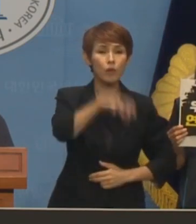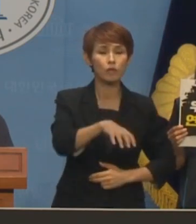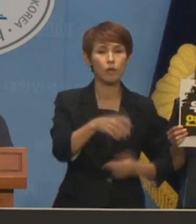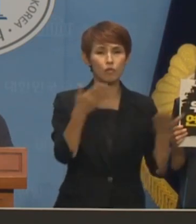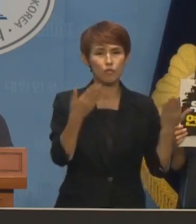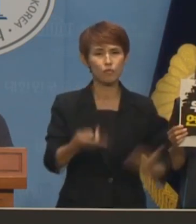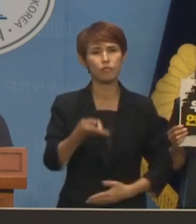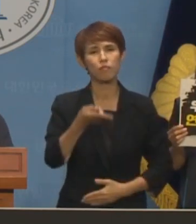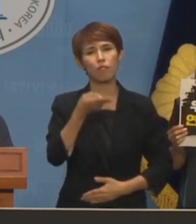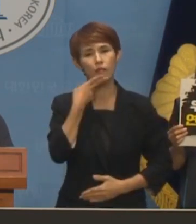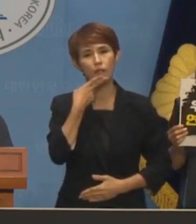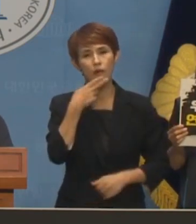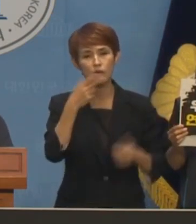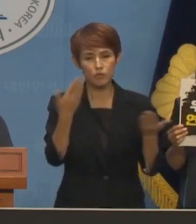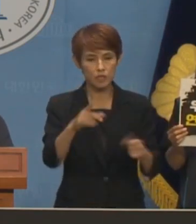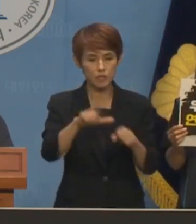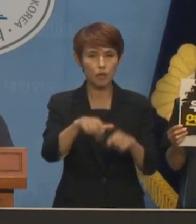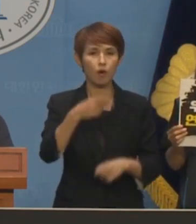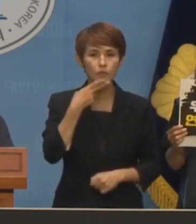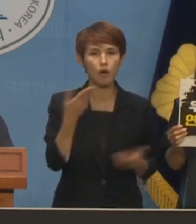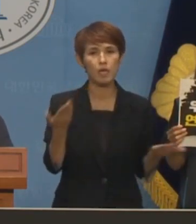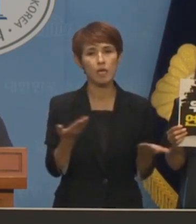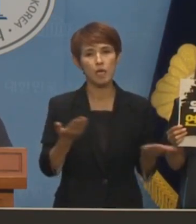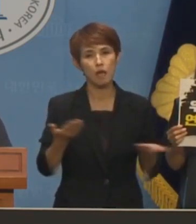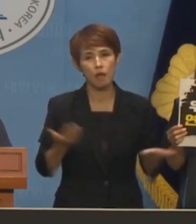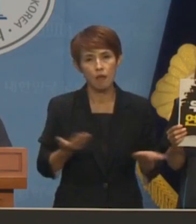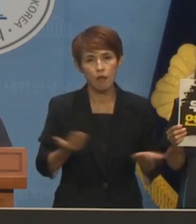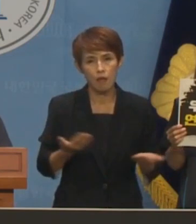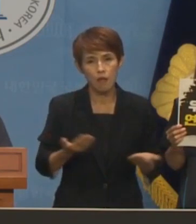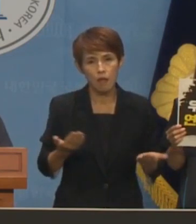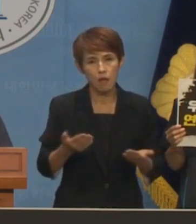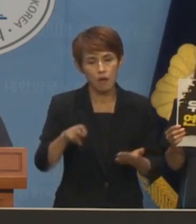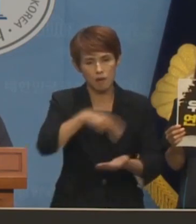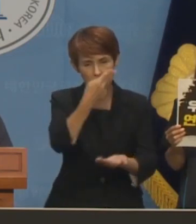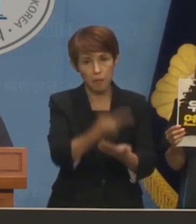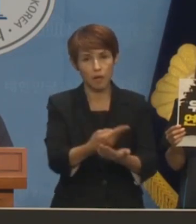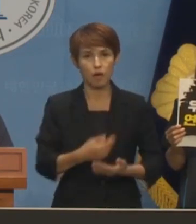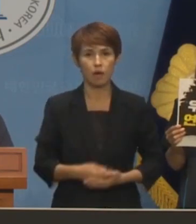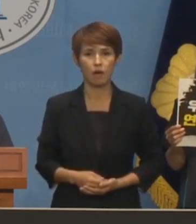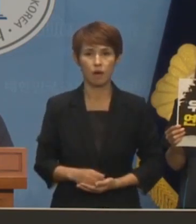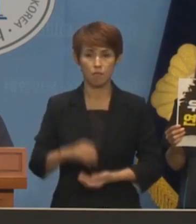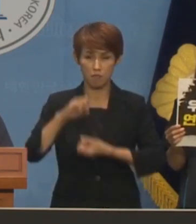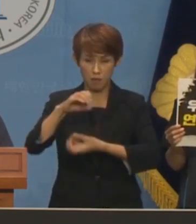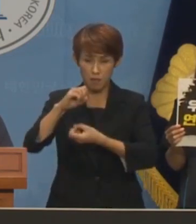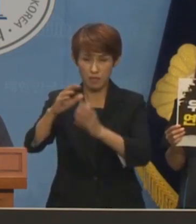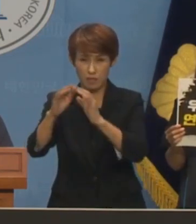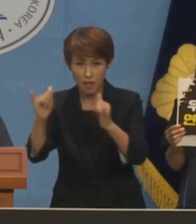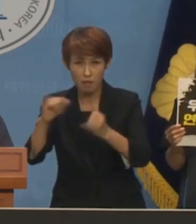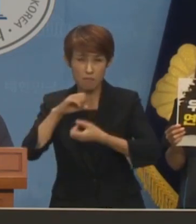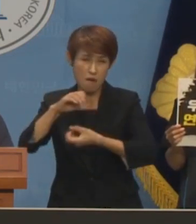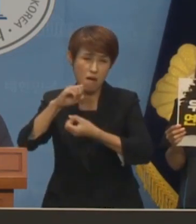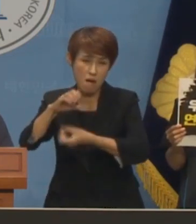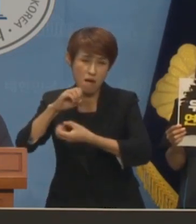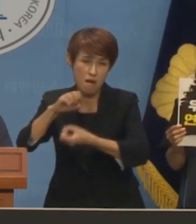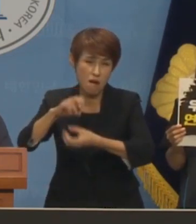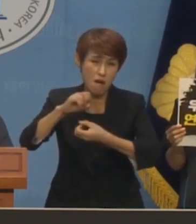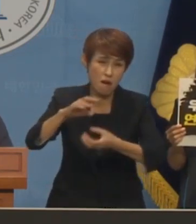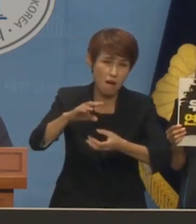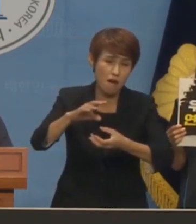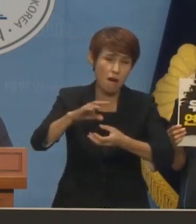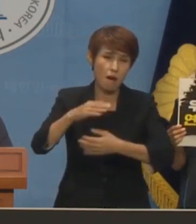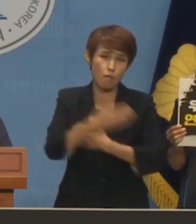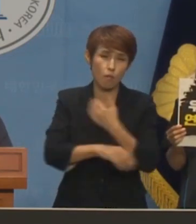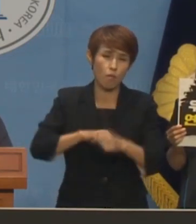있습니다 쿠팡 퀵플 레서는 쉴틈 없이 일하다 괄호로 쓰러집니다 개인들은 권리가 없기에 이런